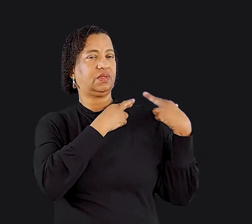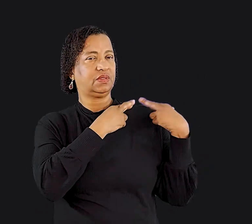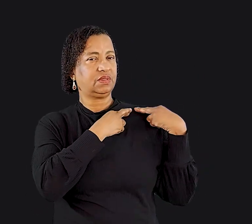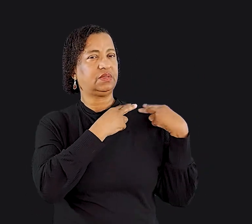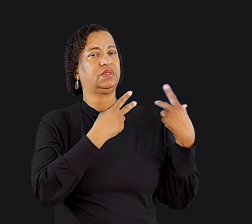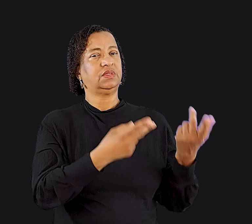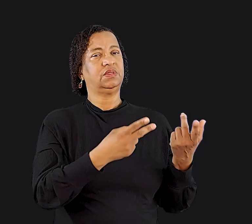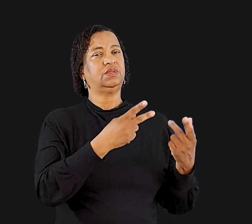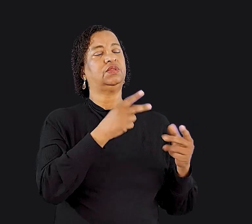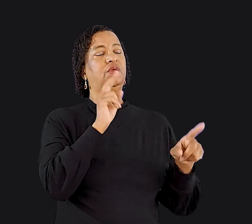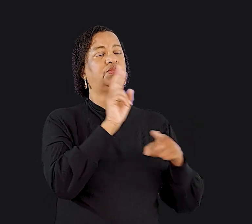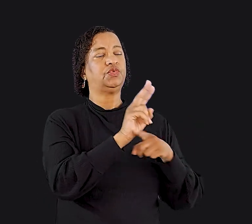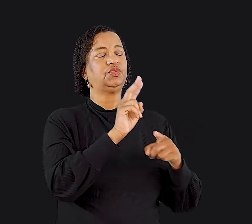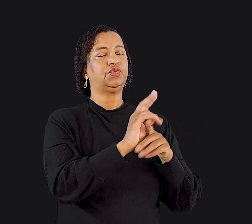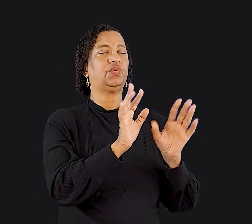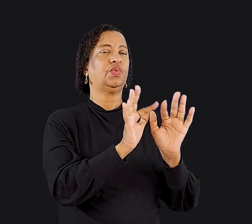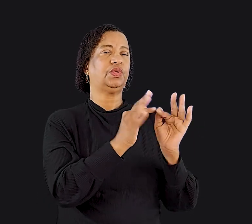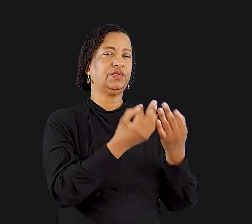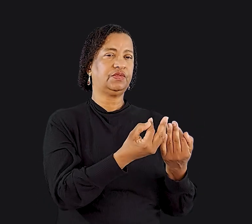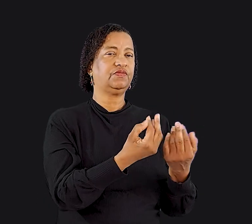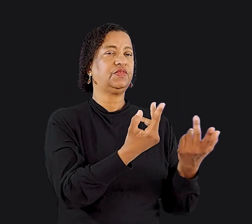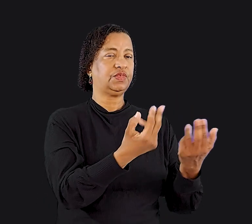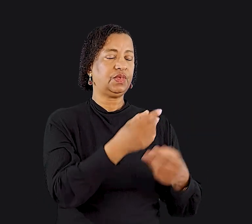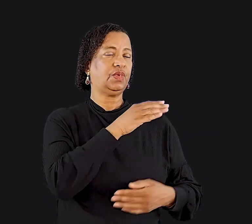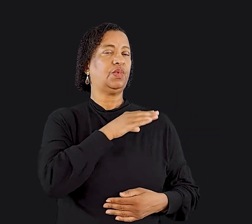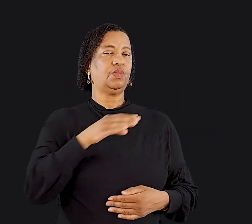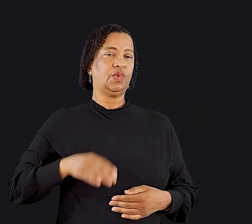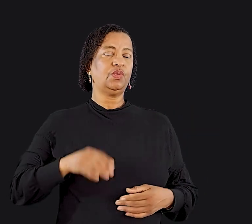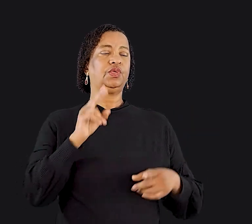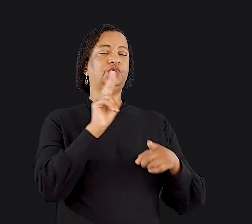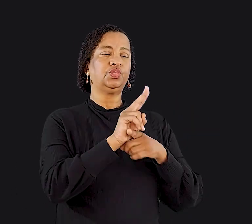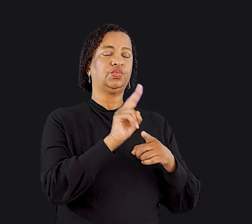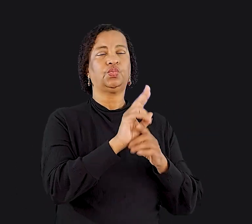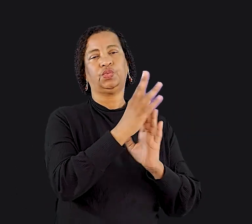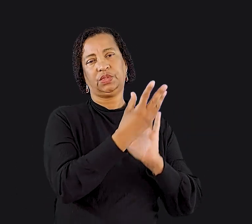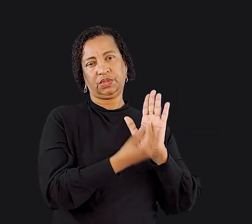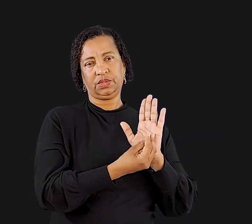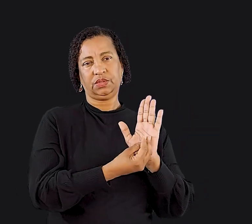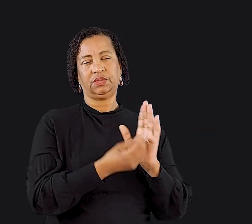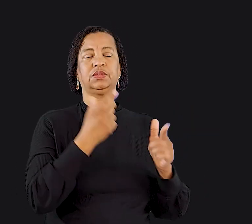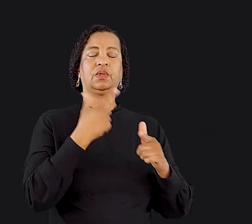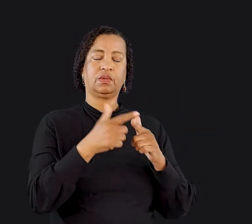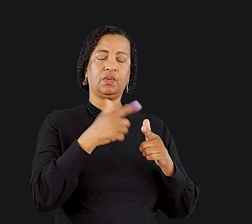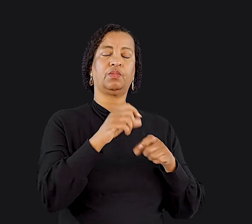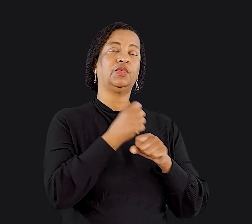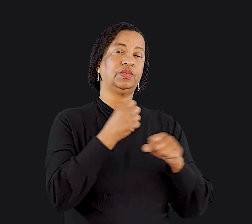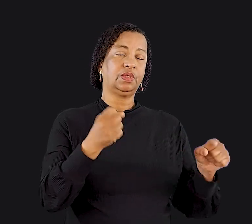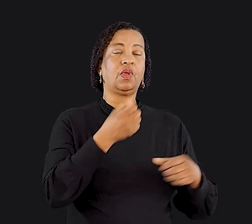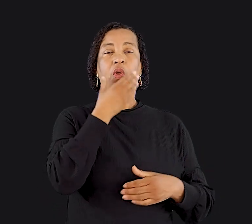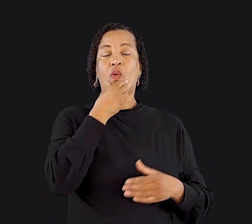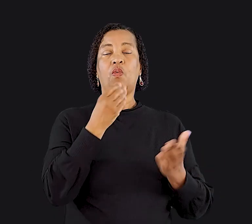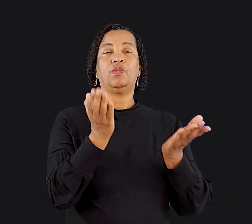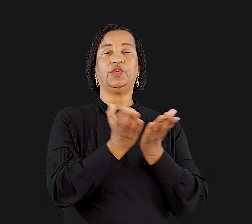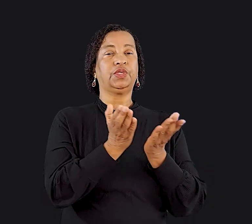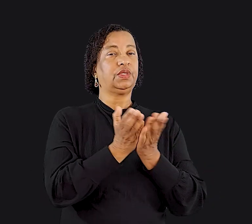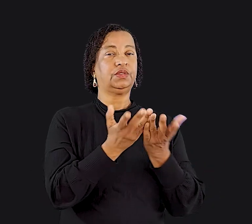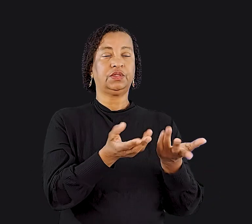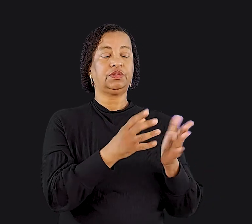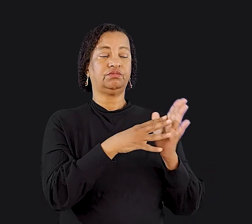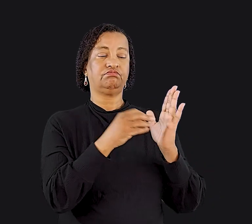pastorear suas famílias como Cristo pastoreia a igreja. Este é o grande problema. são os homens cristãos que não tomam o